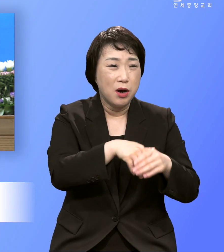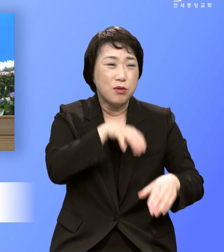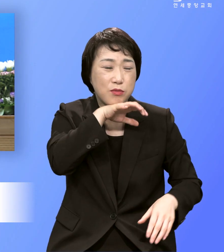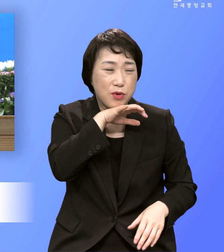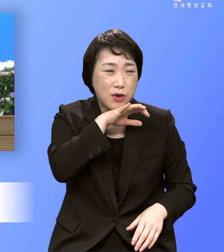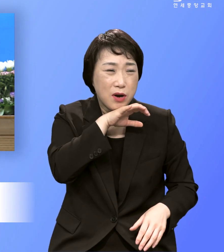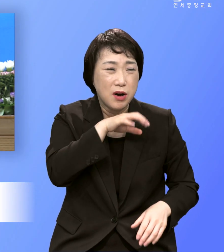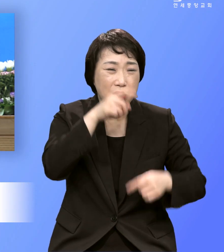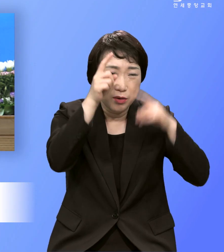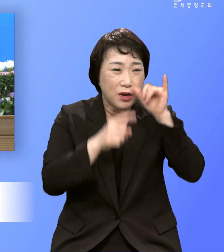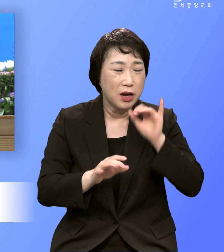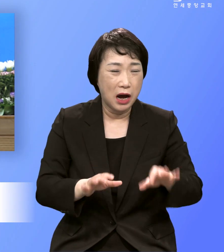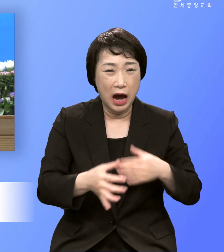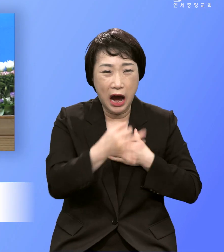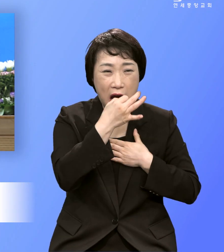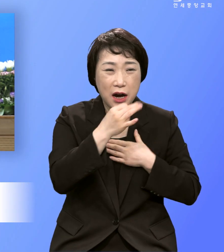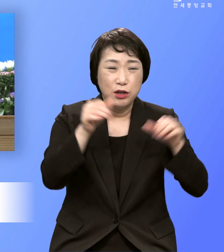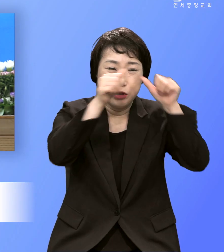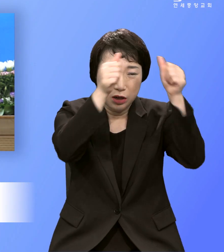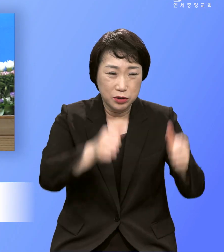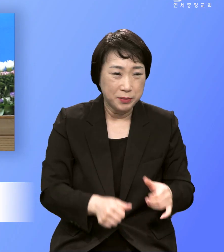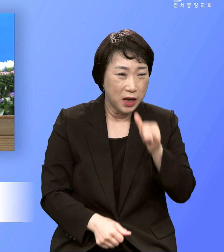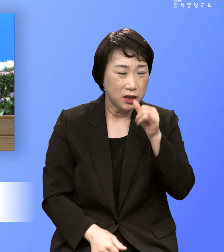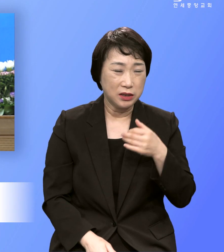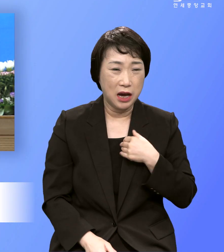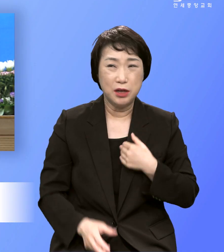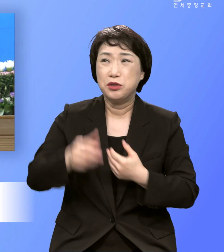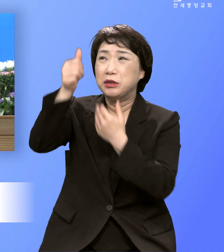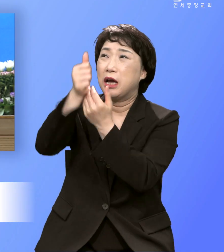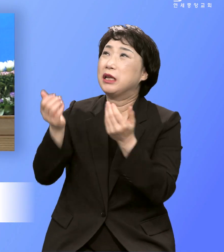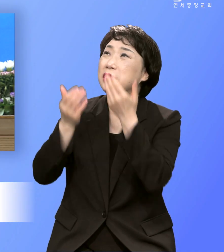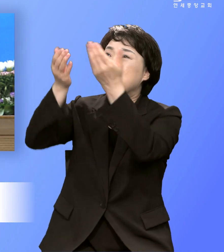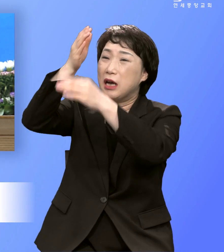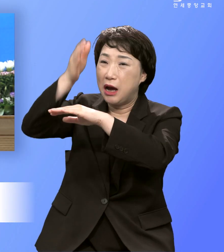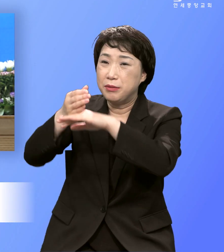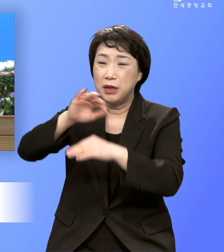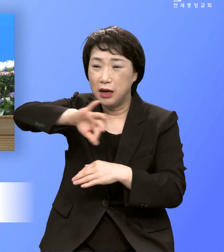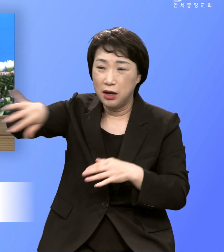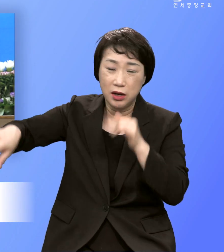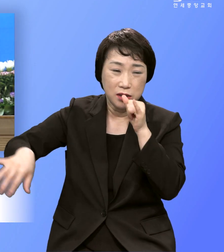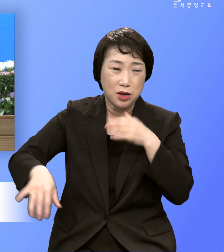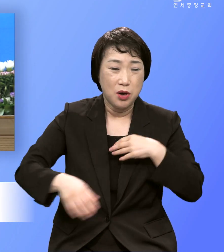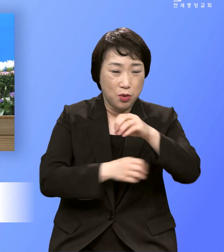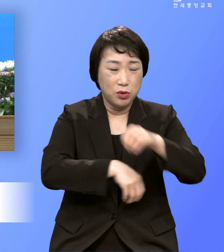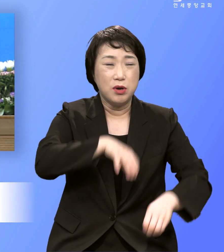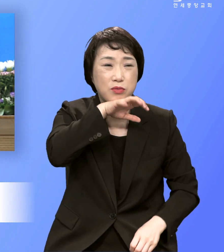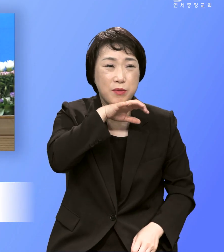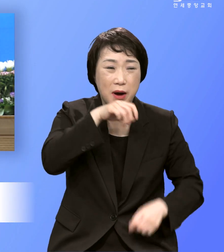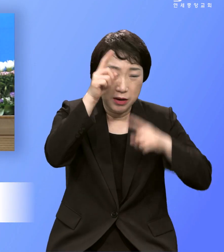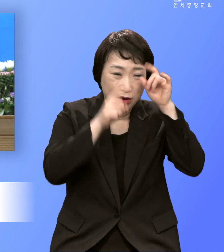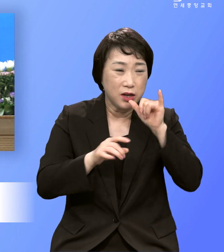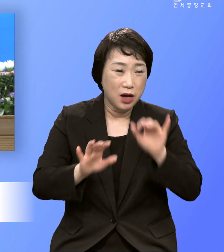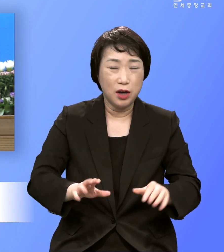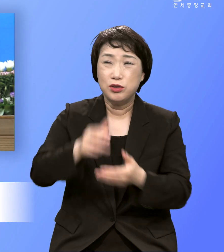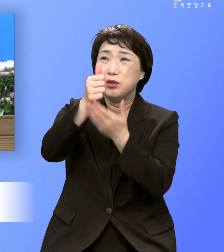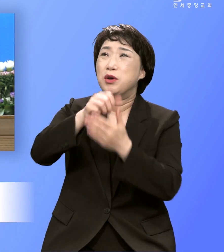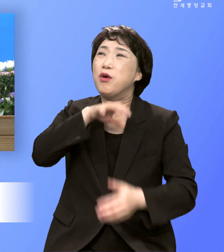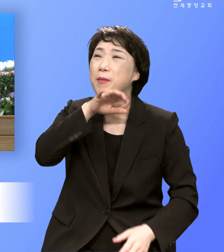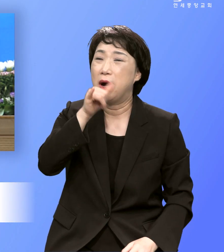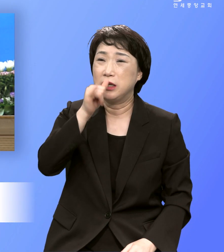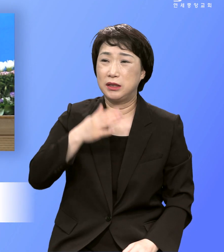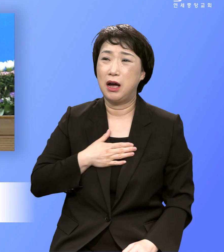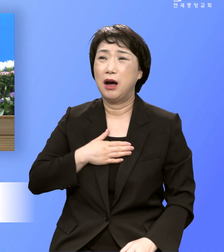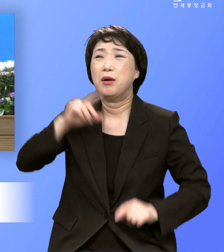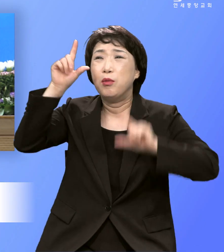불만과 불평으로 탐심으로 우상 숭배하며 주님 옆에 올려드릴 감사보다 아버지 불만과 불평과 주님을 원망하는 나의